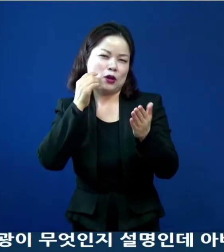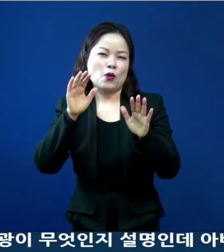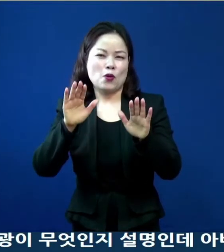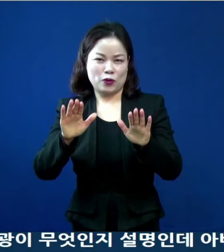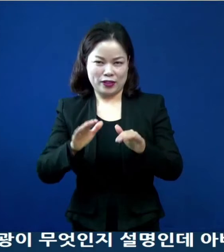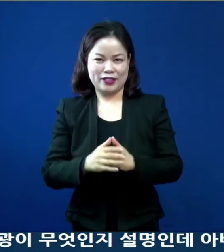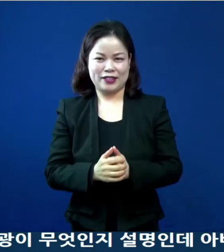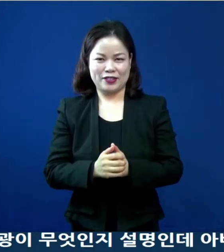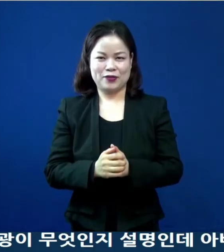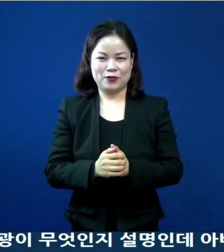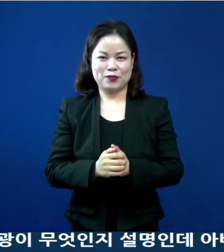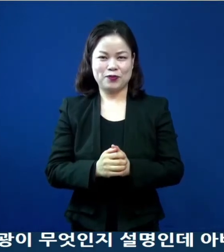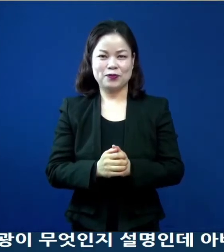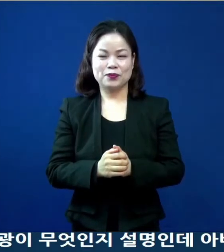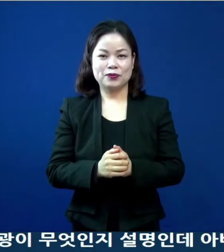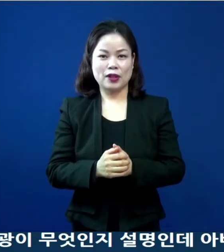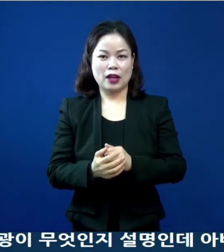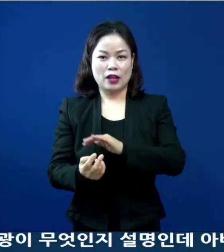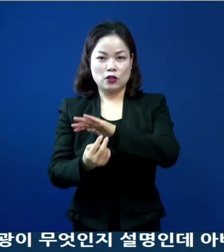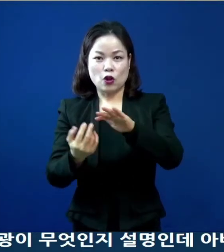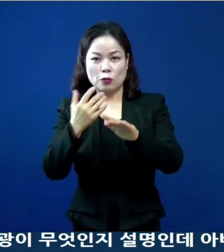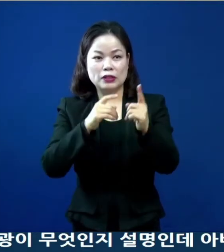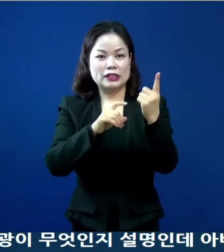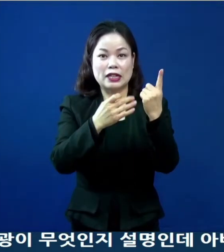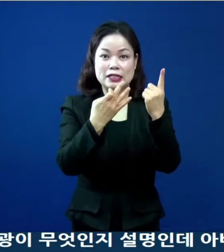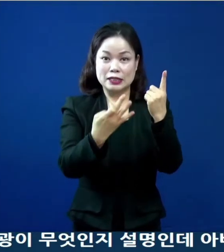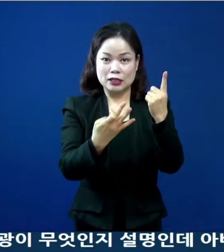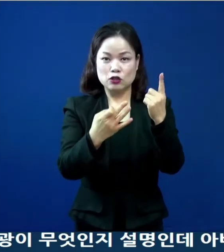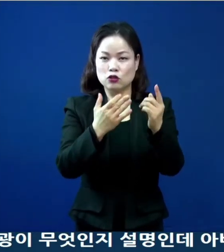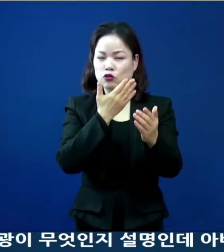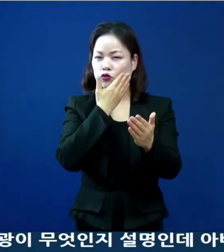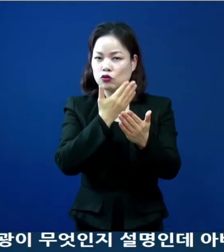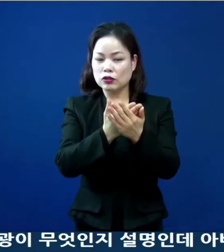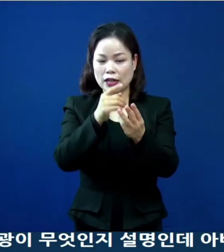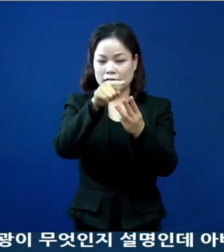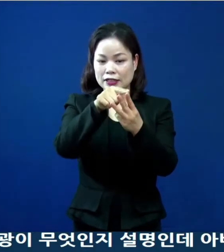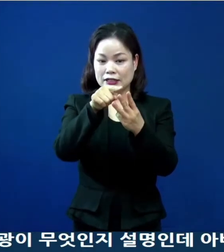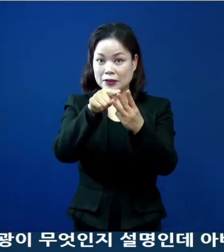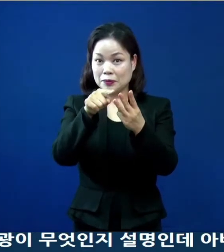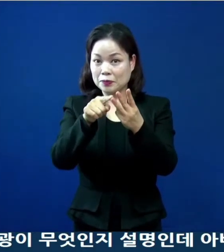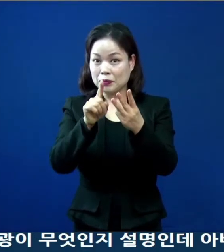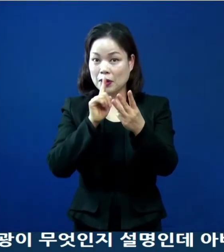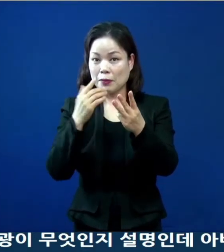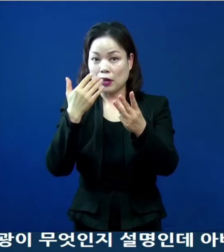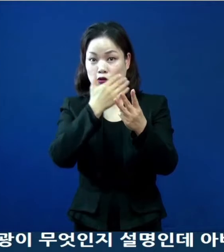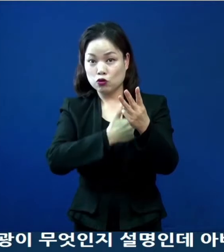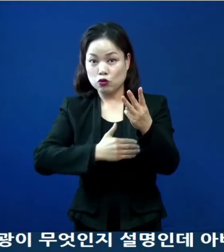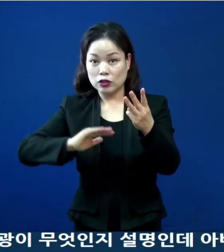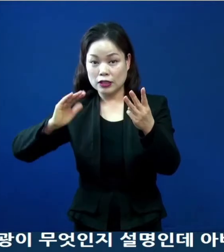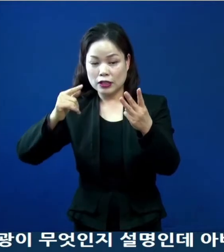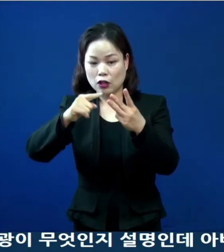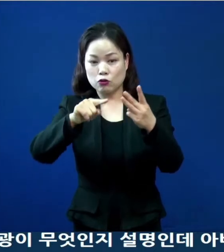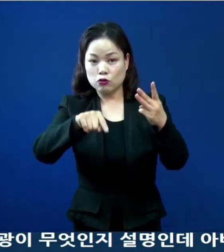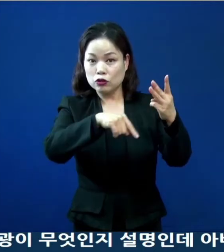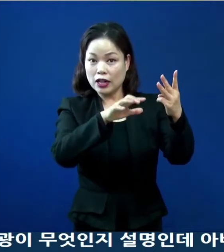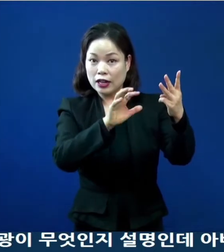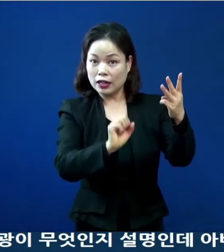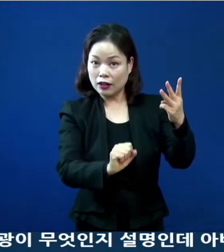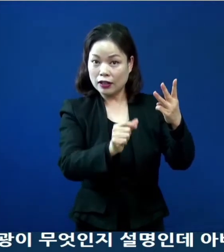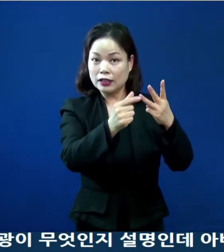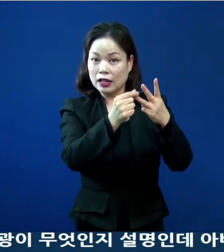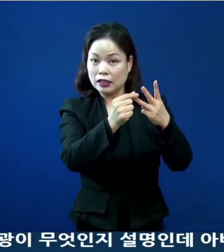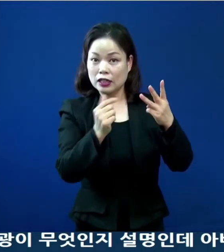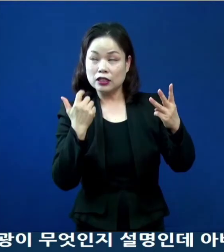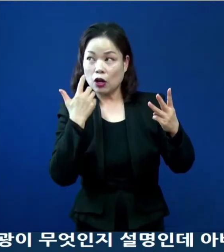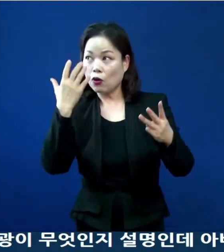오늘은 요한복음 1장 14절의 주요 내용 3가지, 말씀이 육신이 되었다, 우리 가운데 거하셨다, 우리가